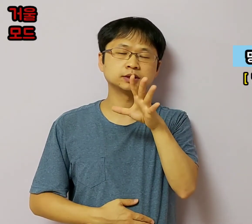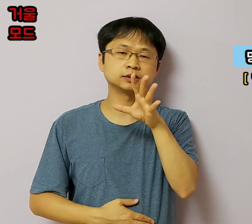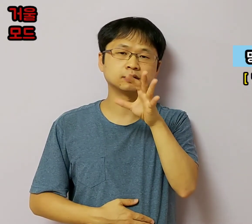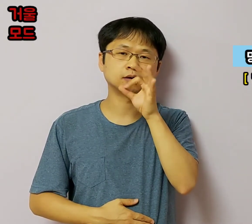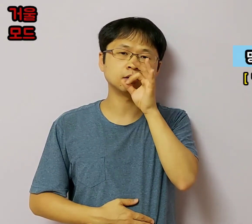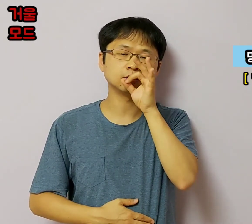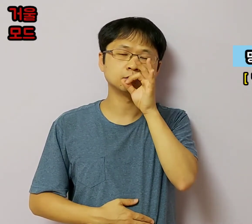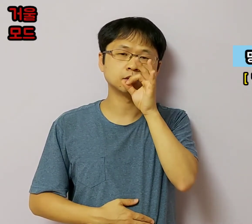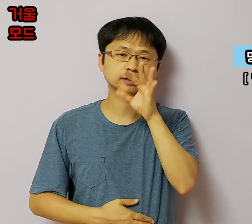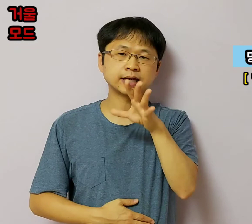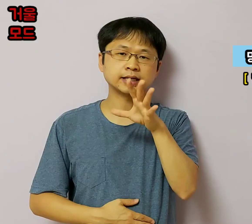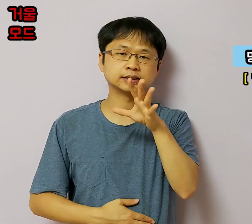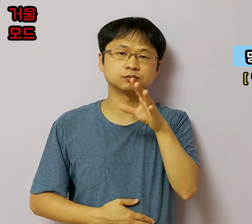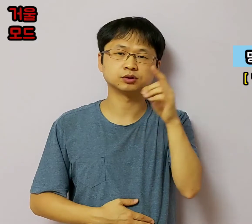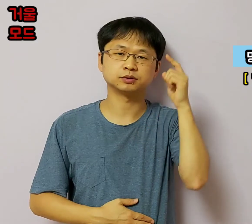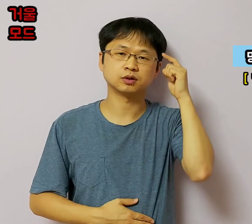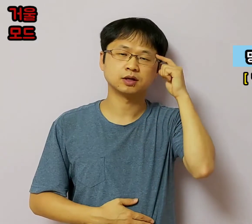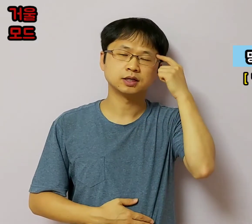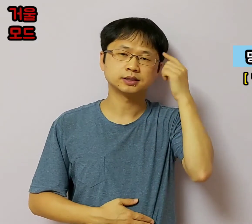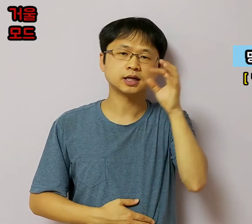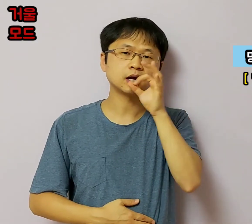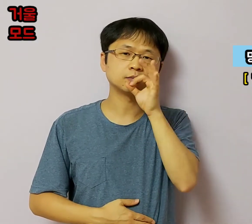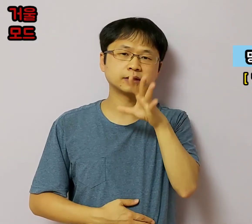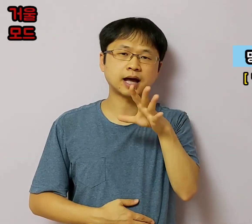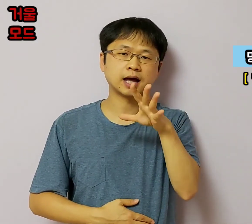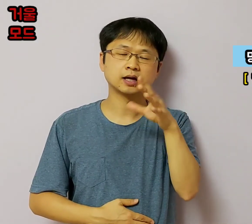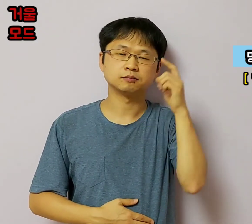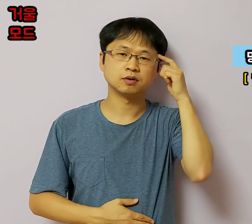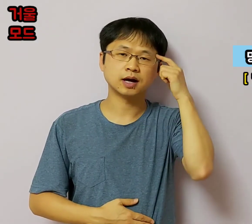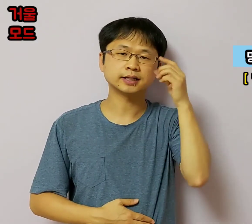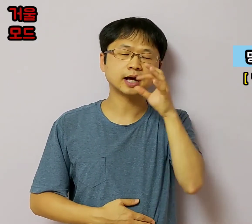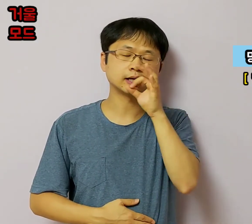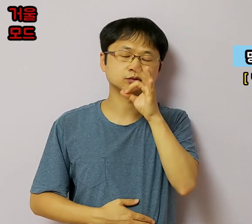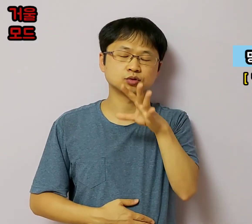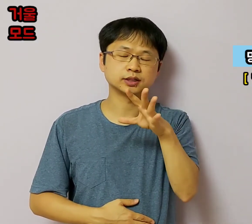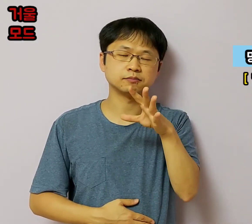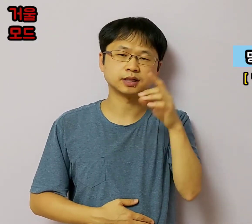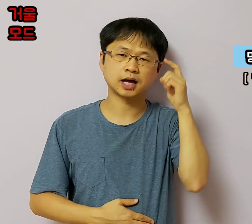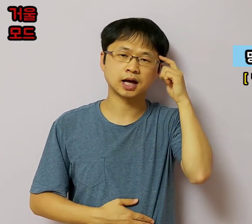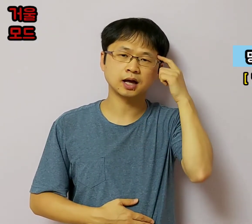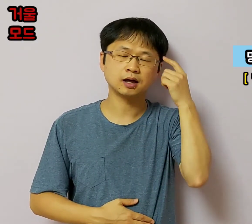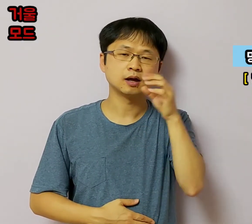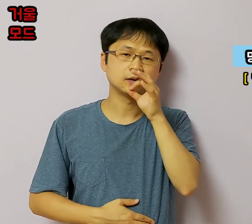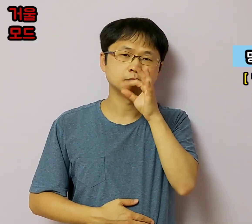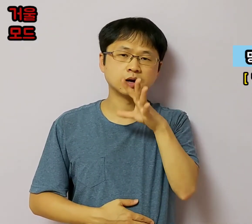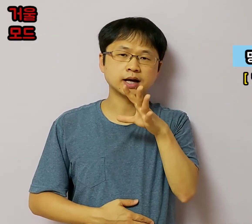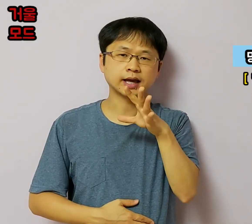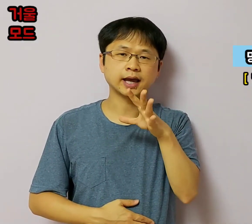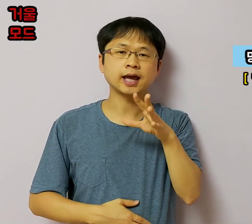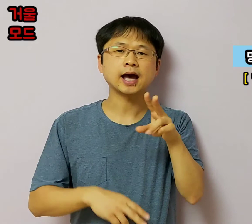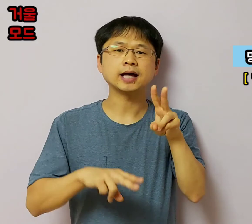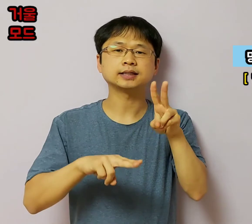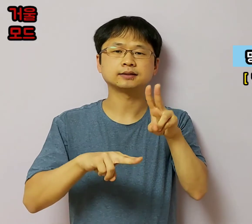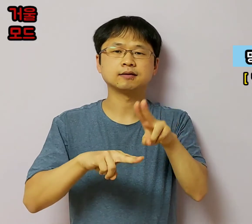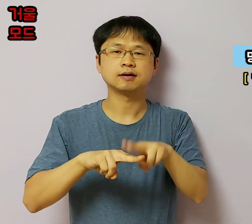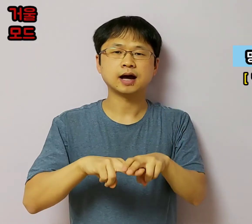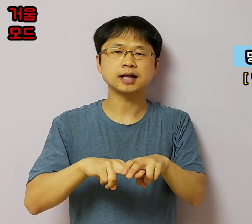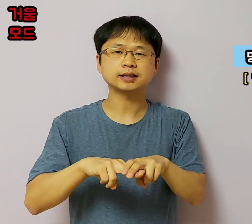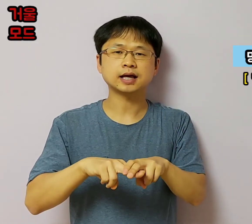터지는 것, 뭔가 사라지는 모습. 생각 없다, 멍하다라는 소가 됩니다. 멍하게 앉아서.